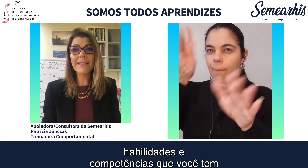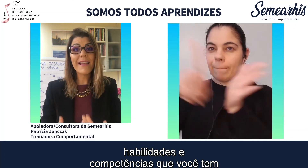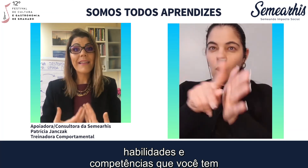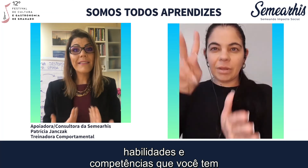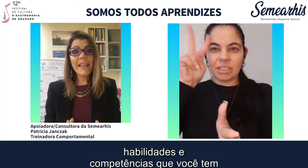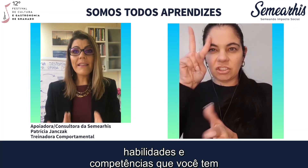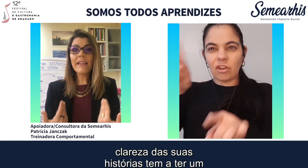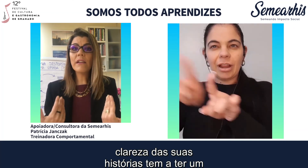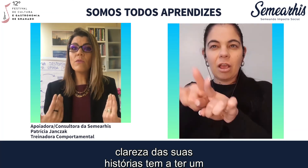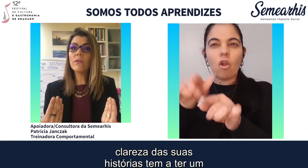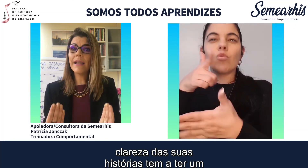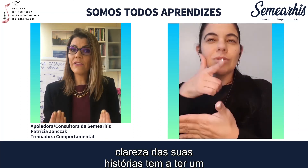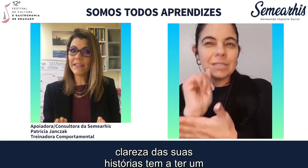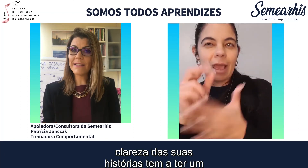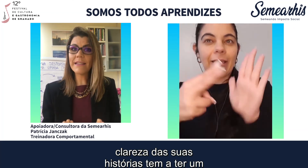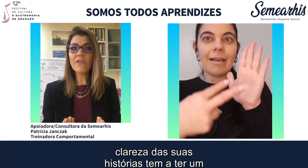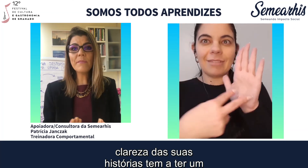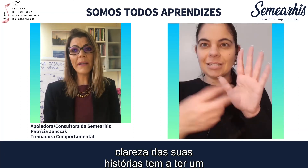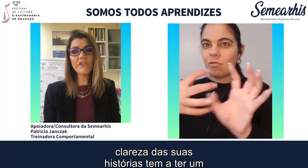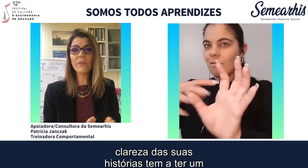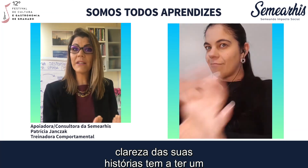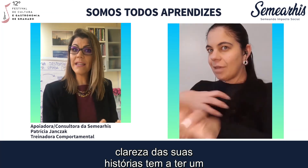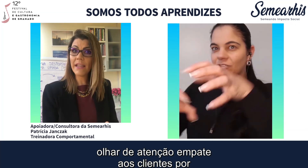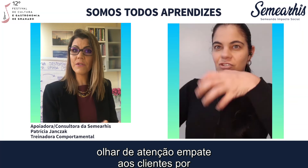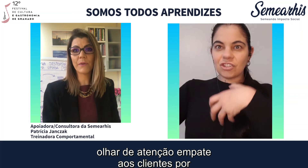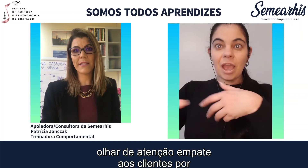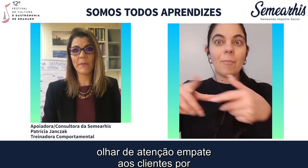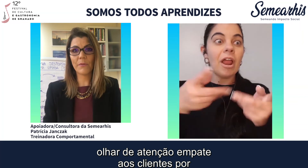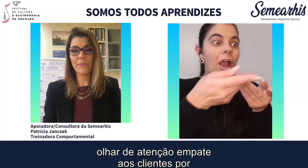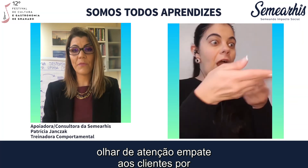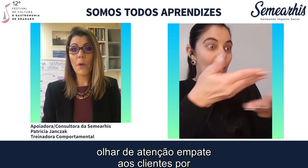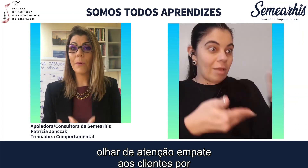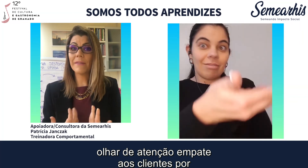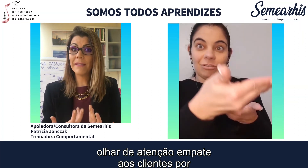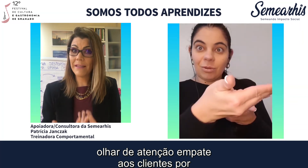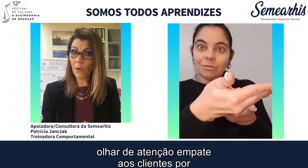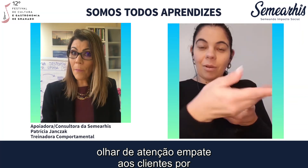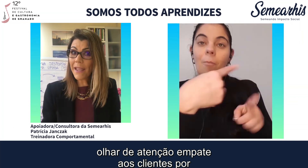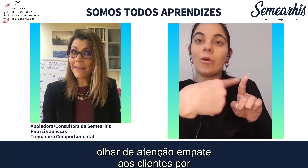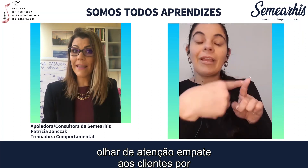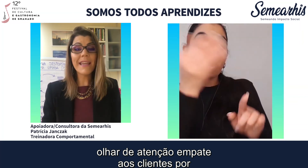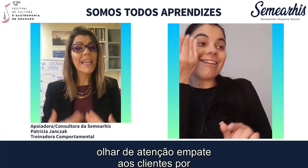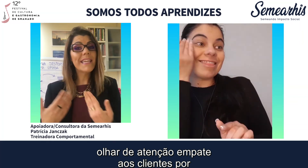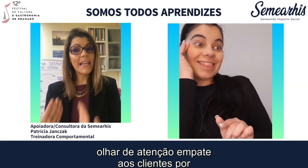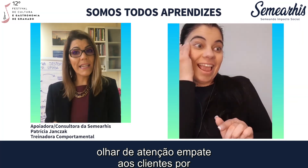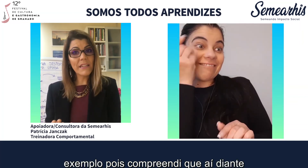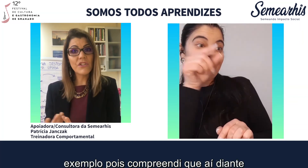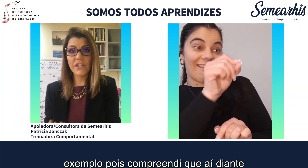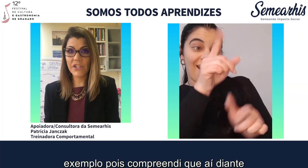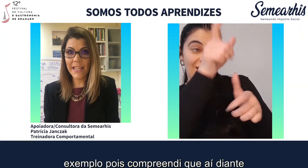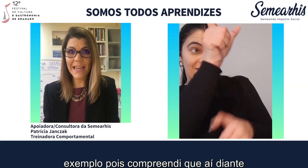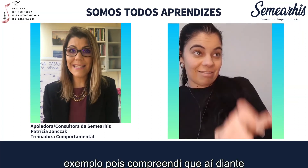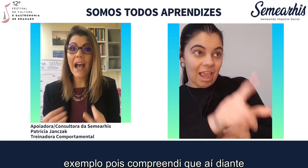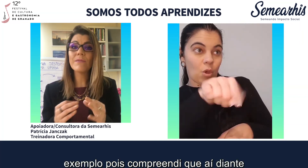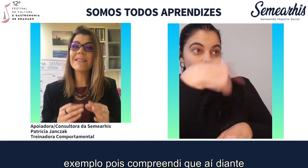histórias, tendem a ter um olhar de atenção e empatia aos clientes, por exemplo, pois compreendem que ali,